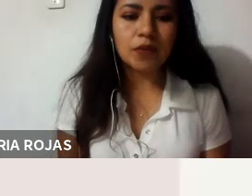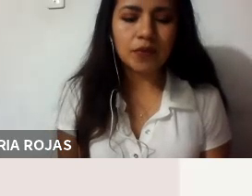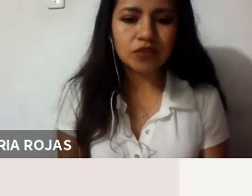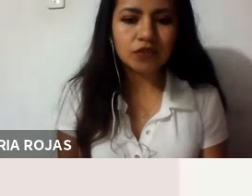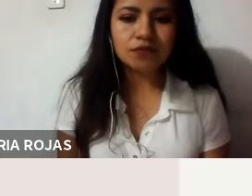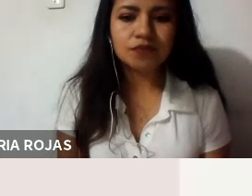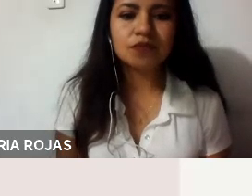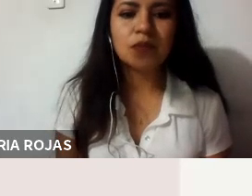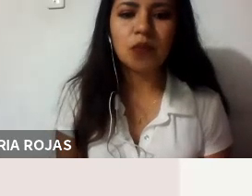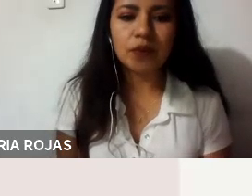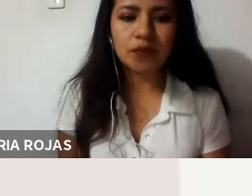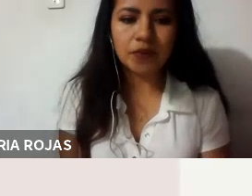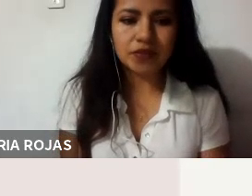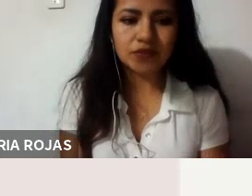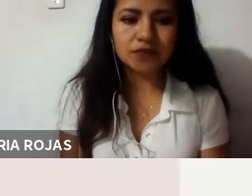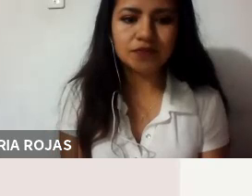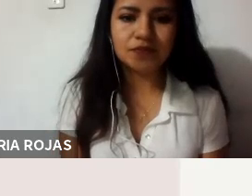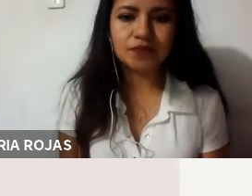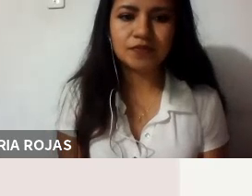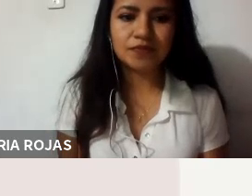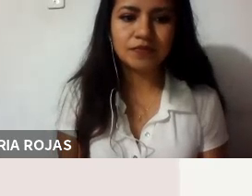Buen provecho, buen provecho.